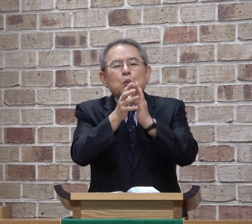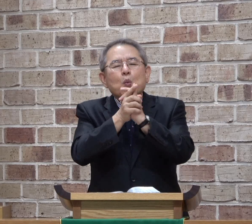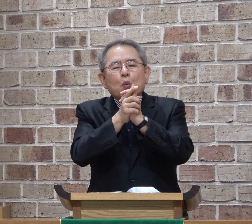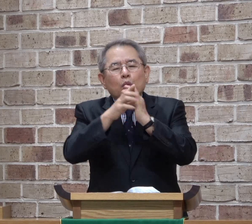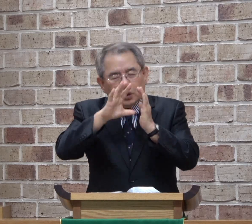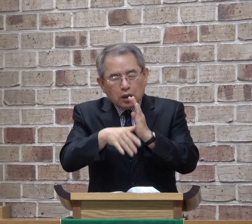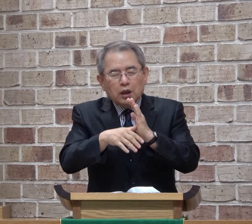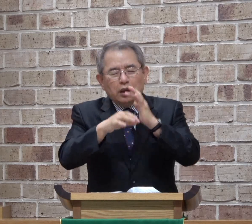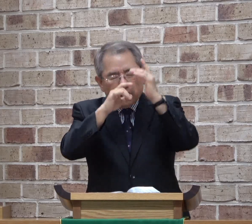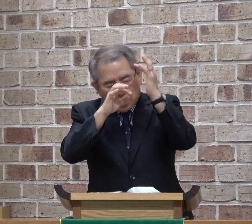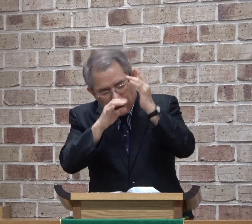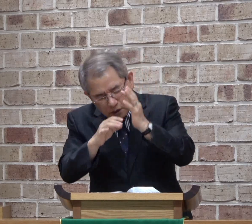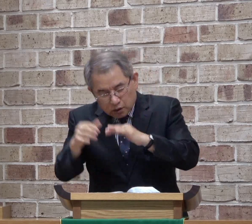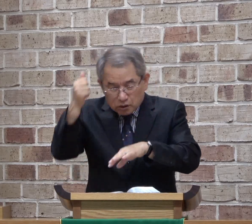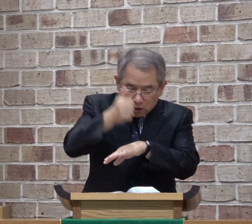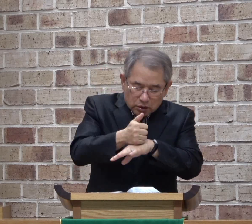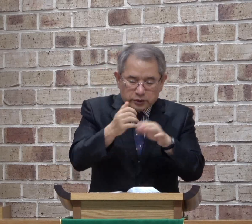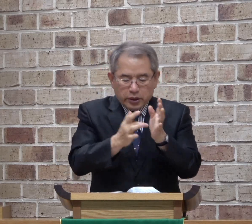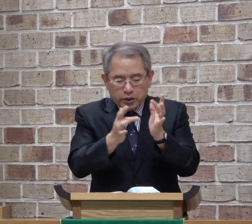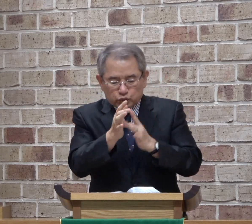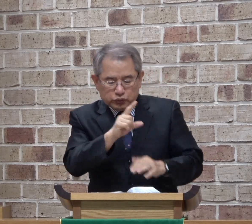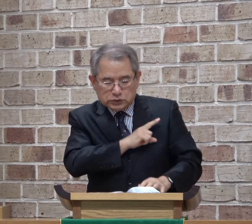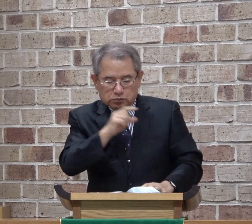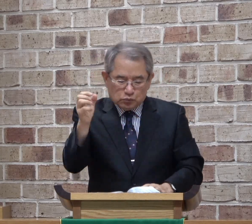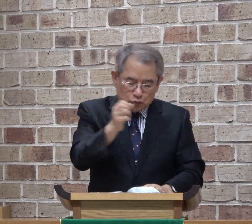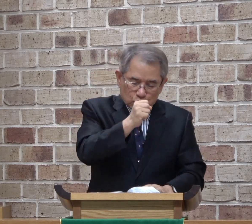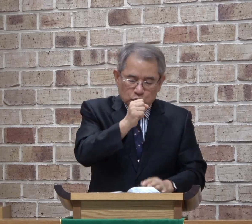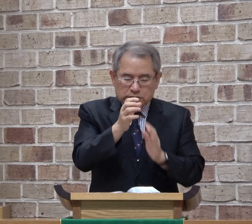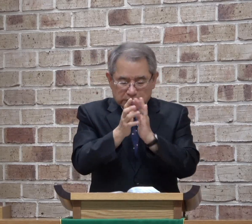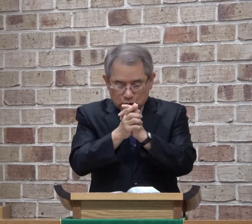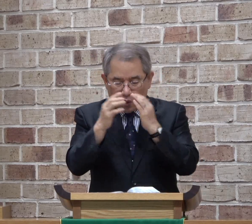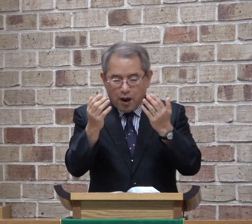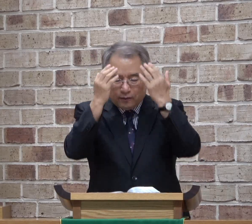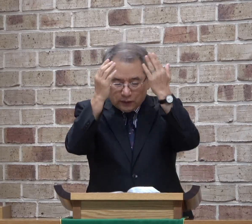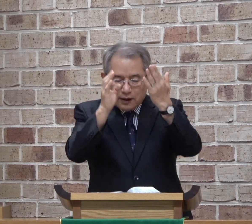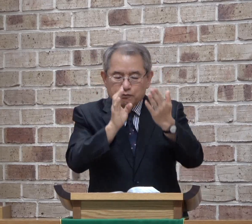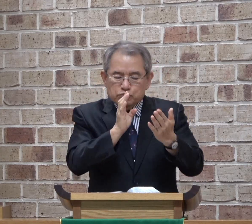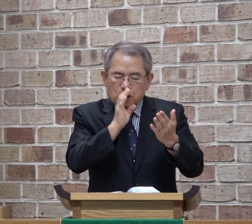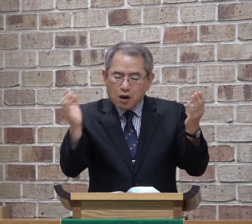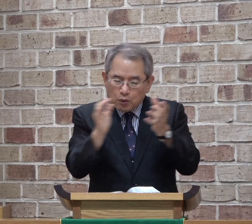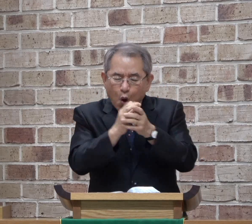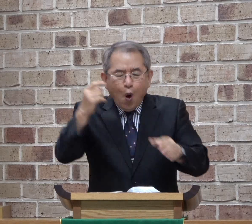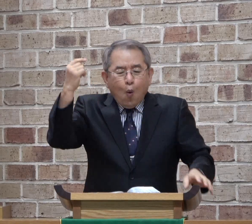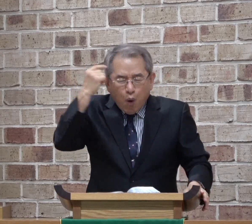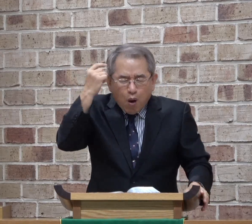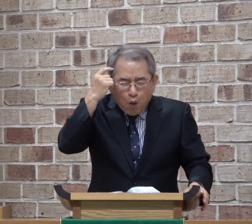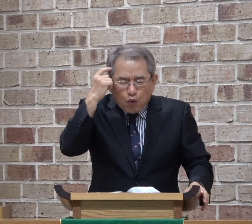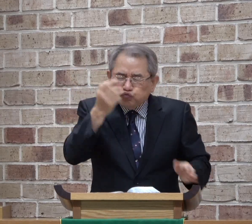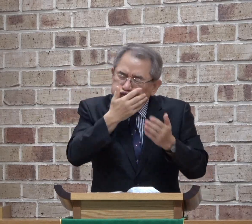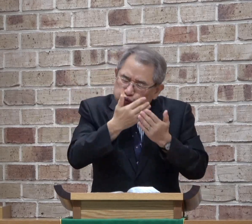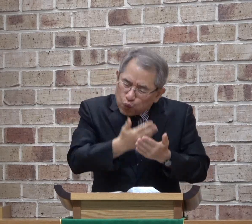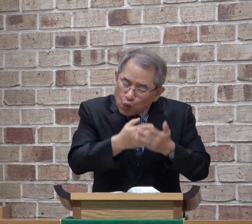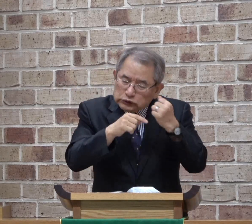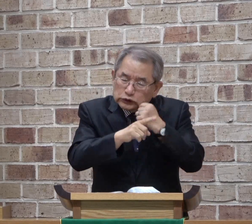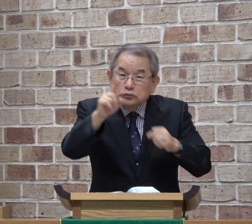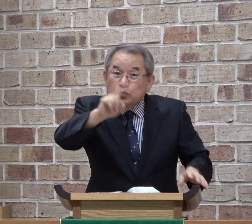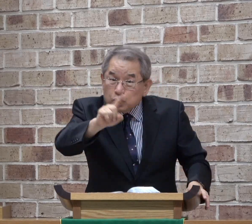보시기 바랍니다. 우리가 쭉 기도를 하면 맨 마지막에 예수님의 이름으로 기도합니다. 아멘. 왜 이렇게 이 말씀이